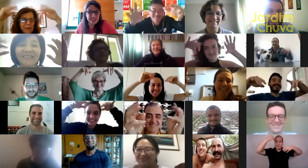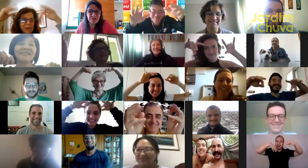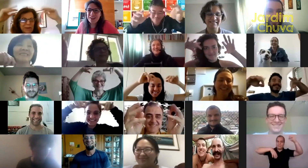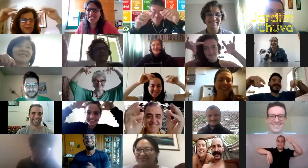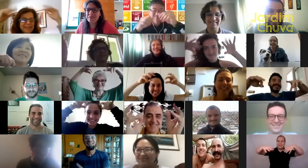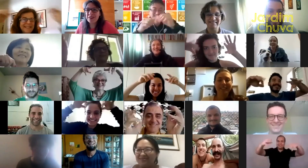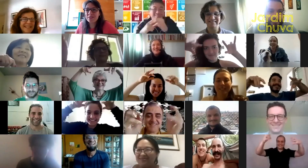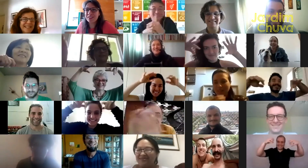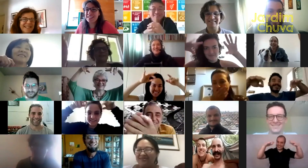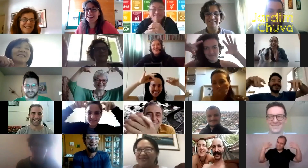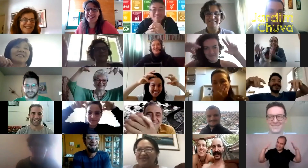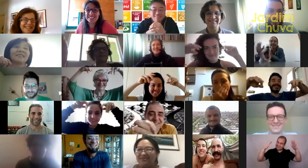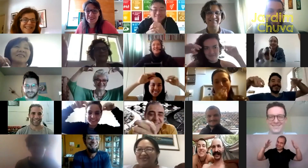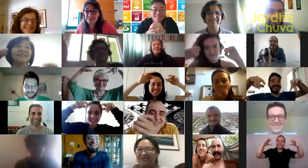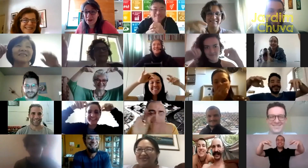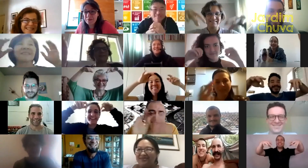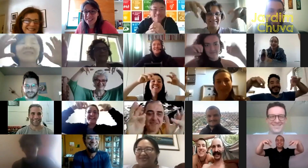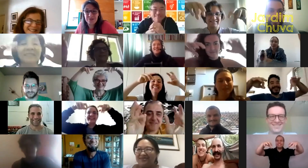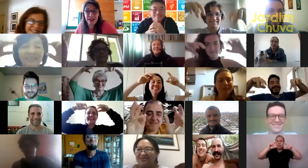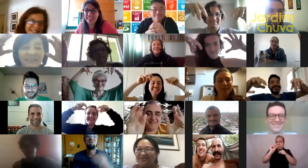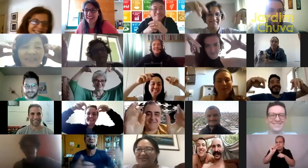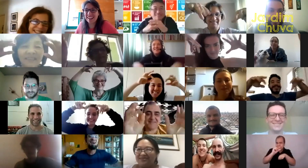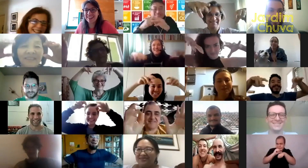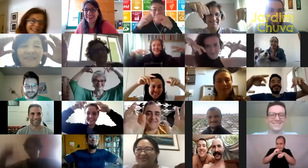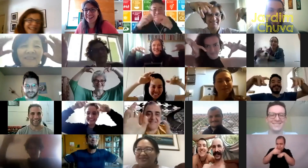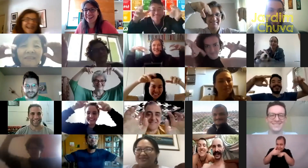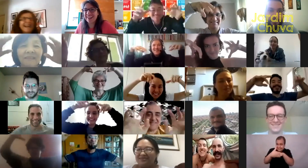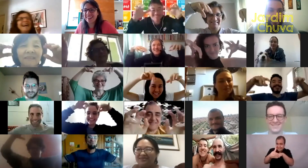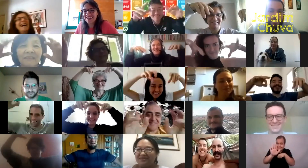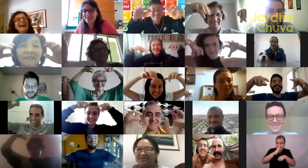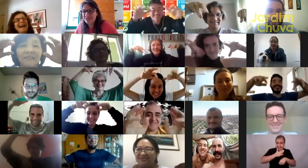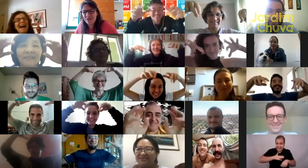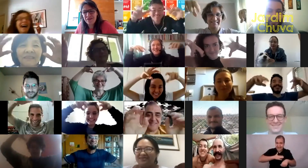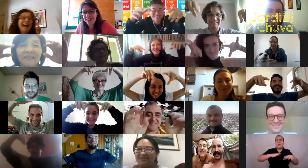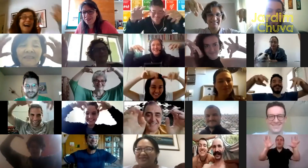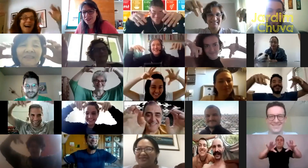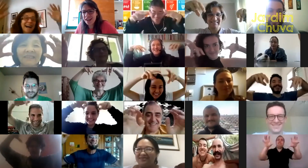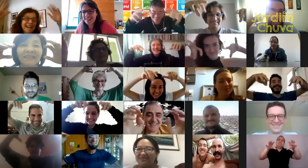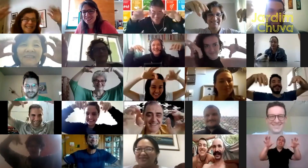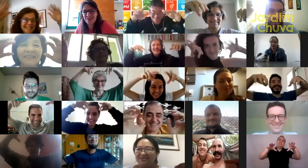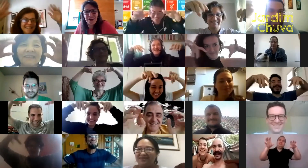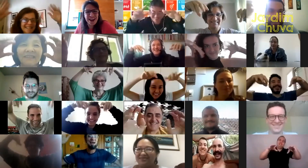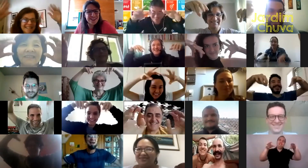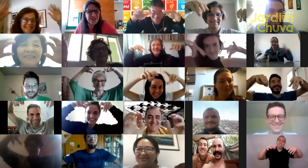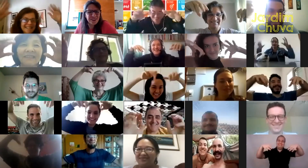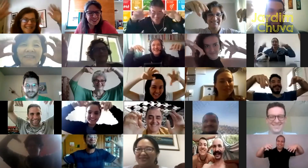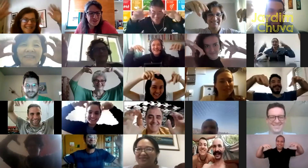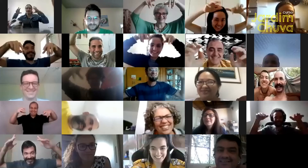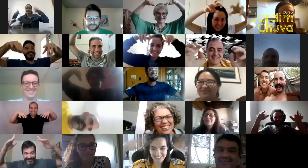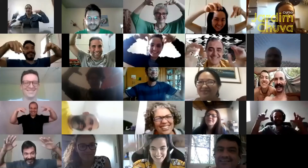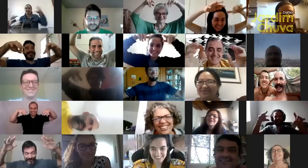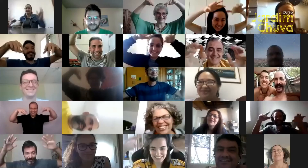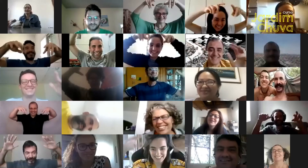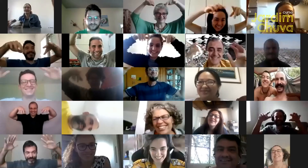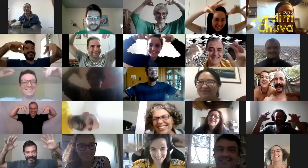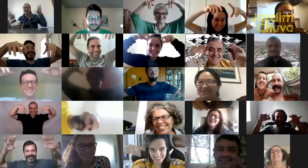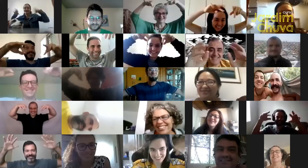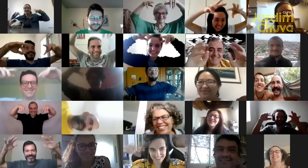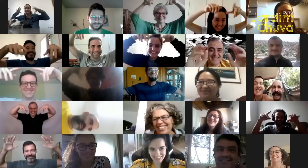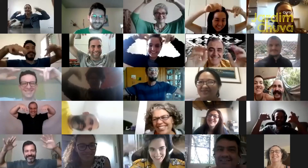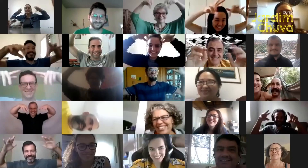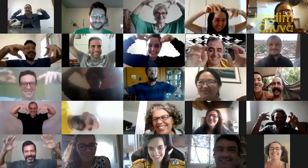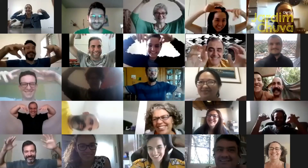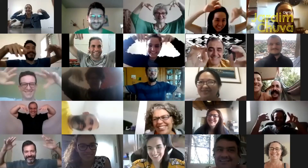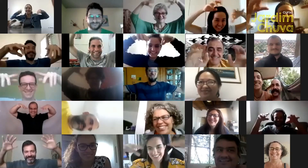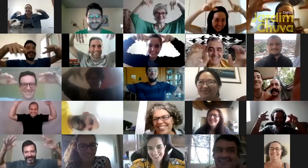Viva! Mais um pouquinho que a gente tem mais de Bora chover. Aqui não chovendo, tem... gente, chovendo. Chovendo forte, agora